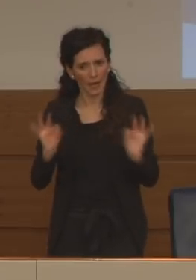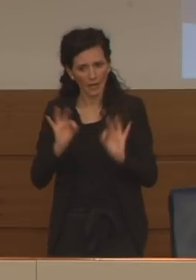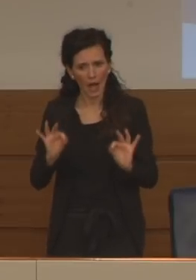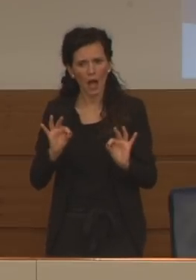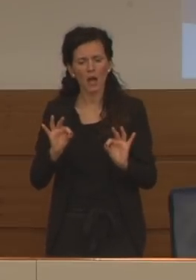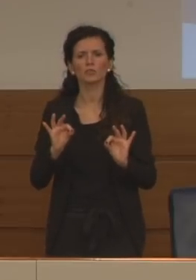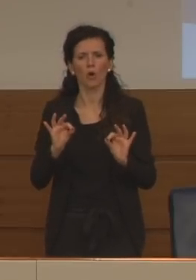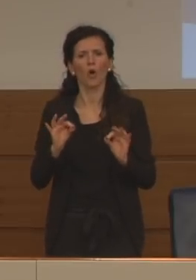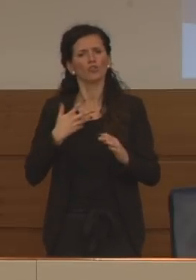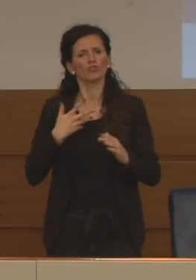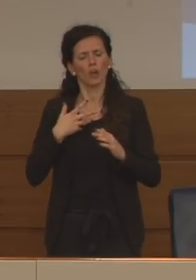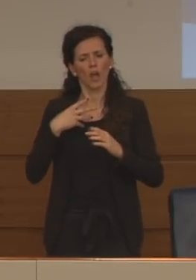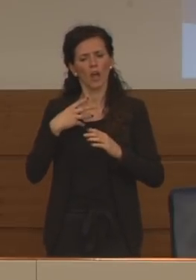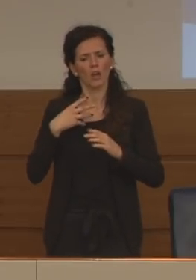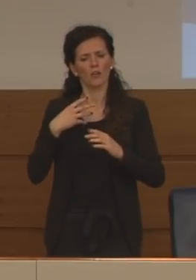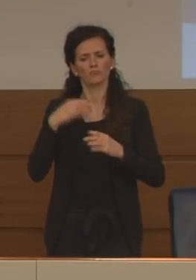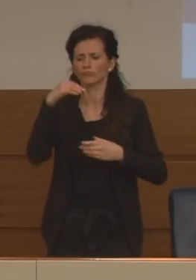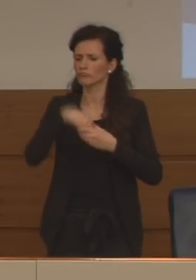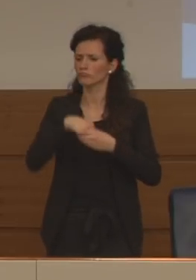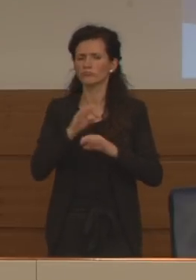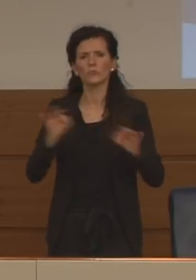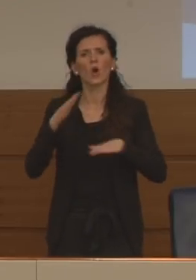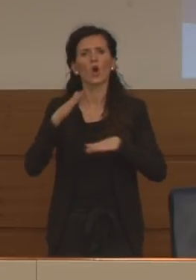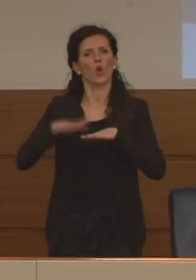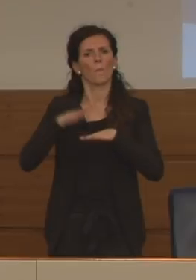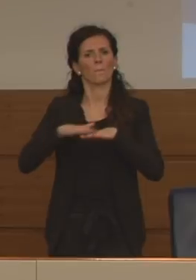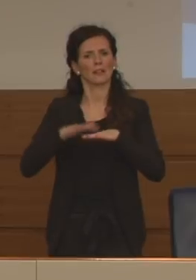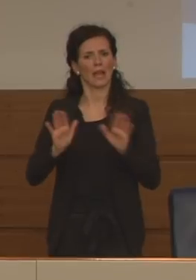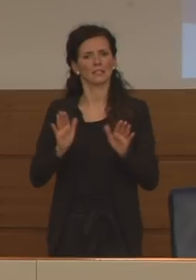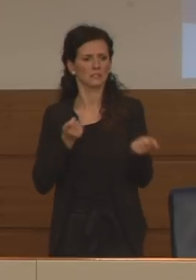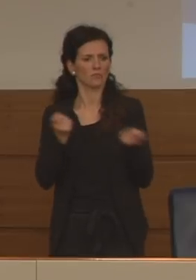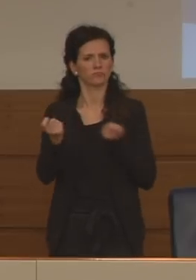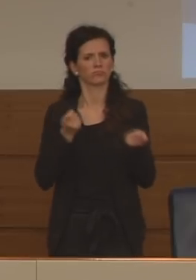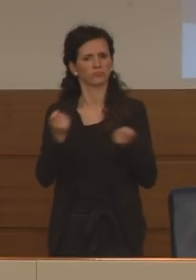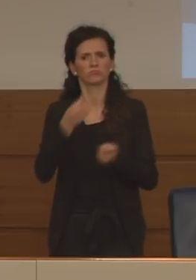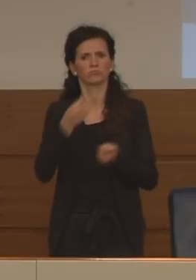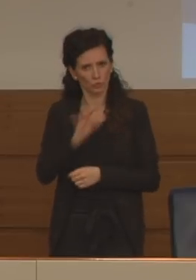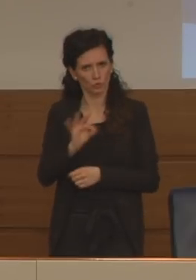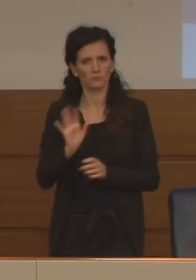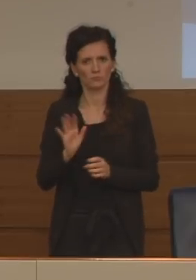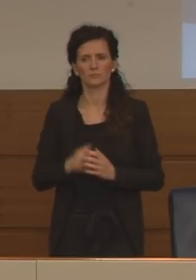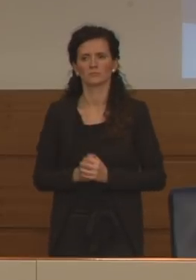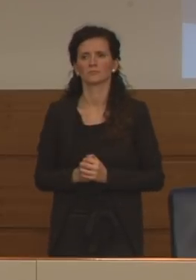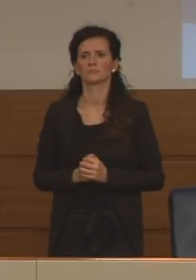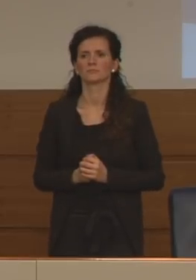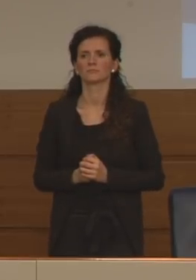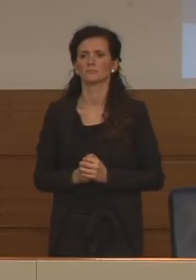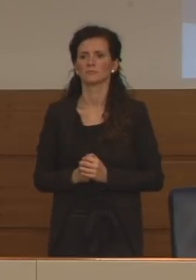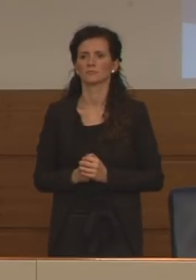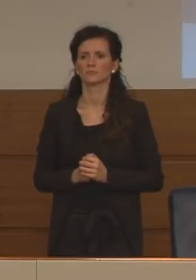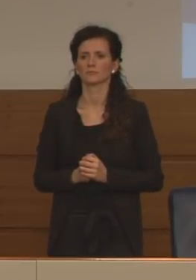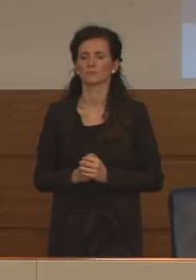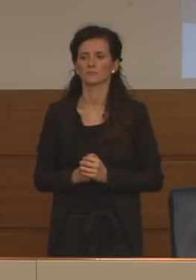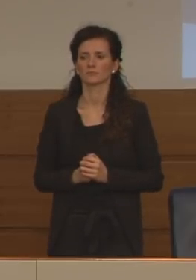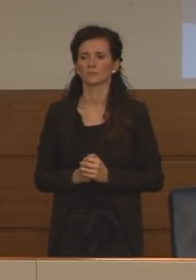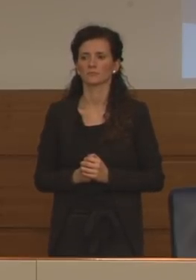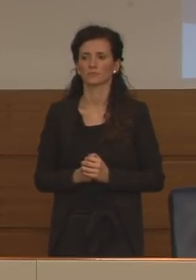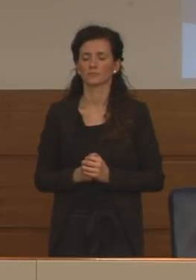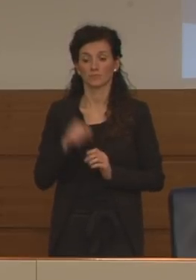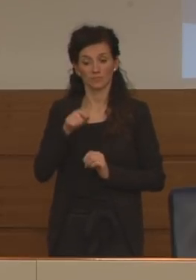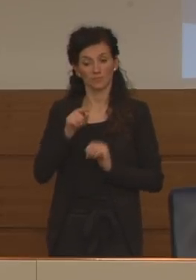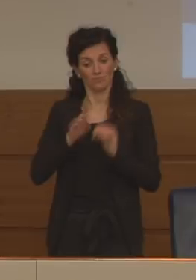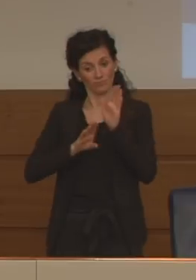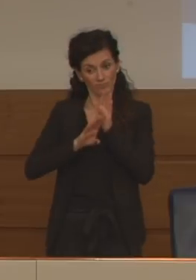requisiti e le competenze per poterlo fare questa curva però è quella che ci siamo oggi